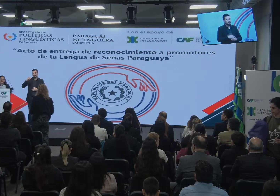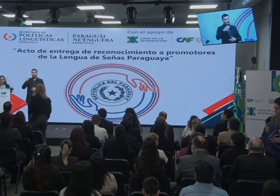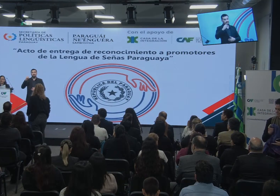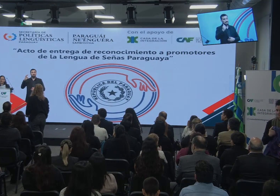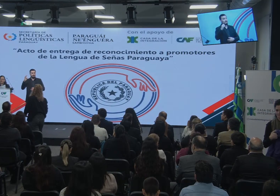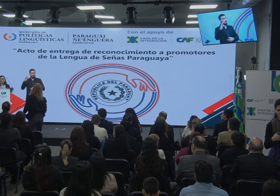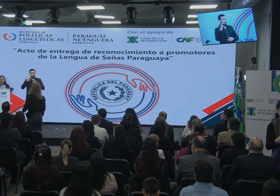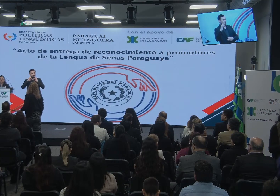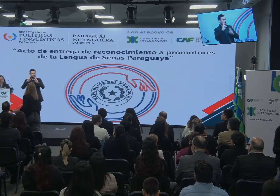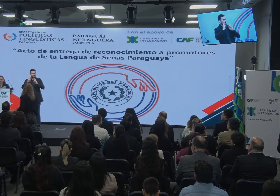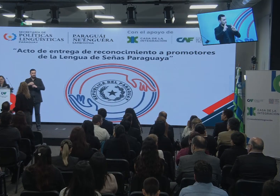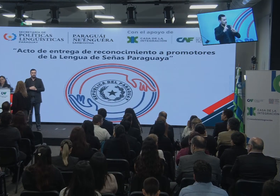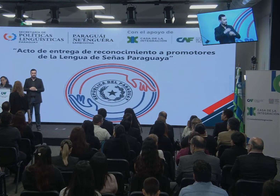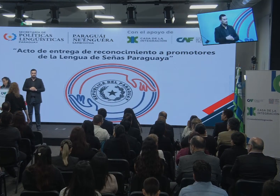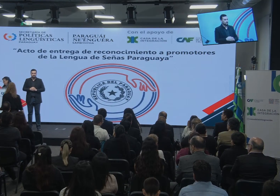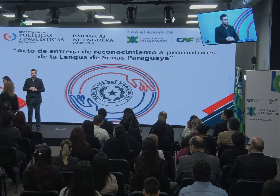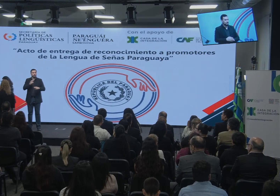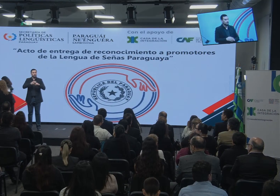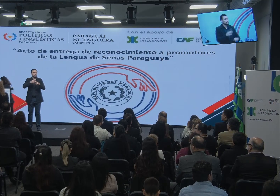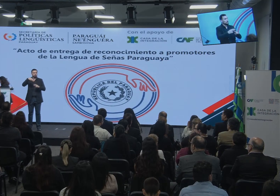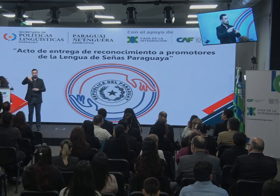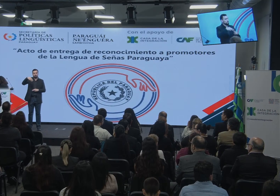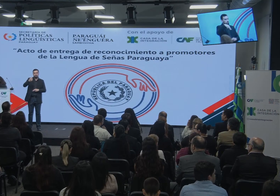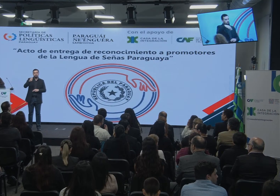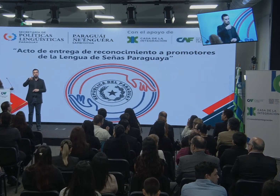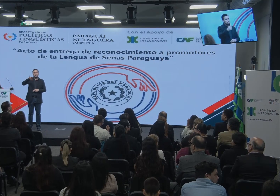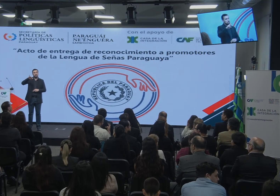Mar Leguizamón.